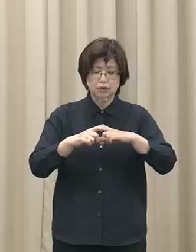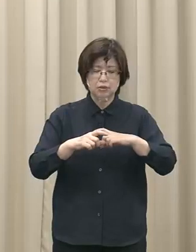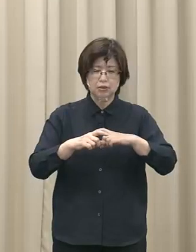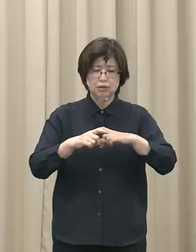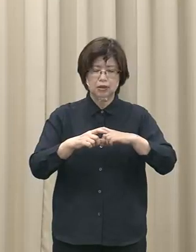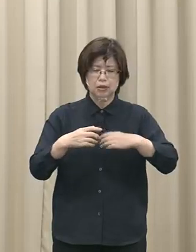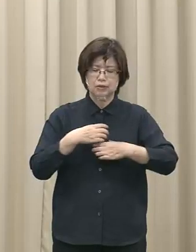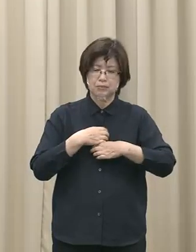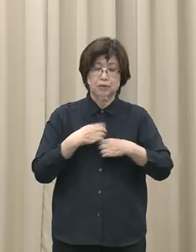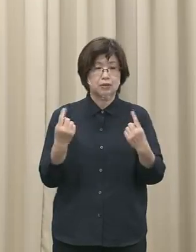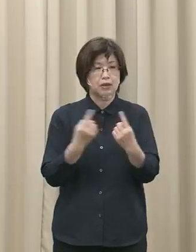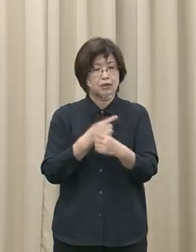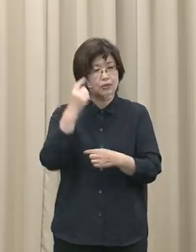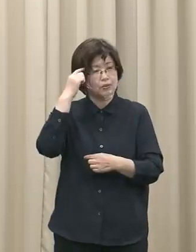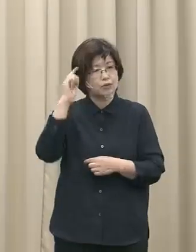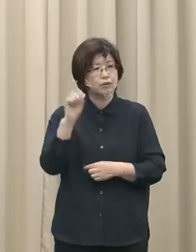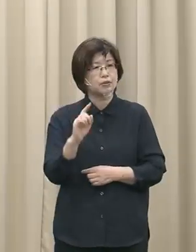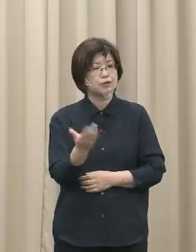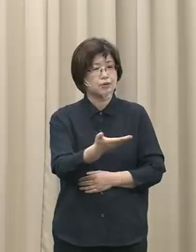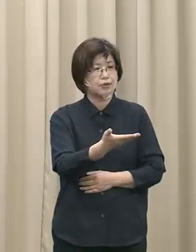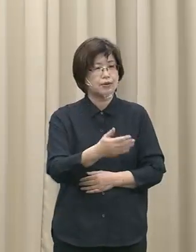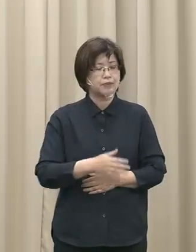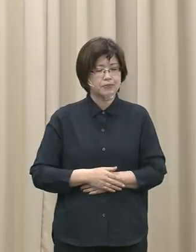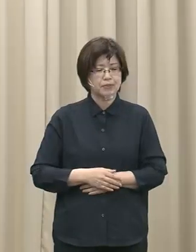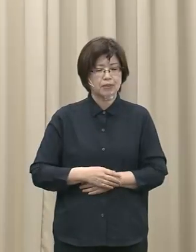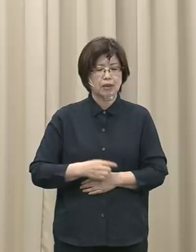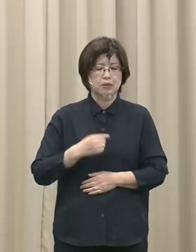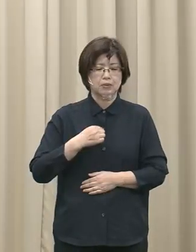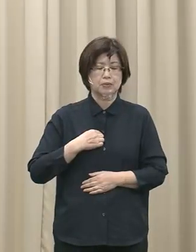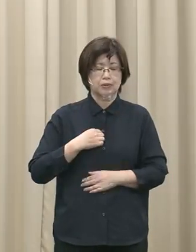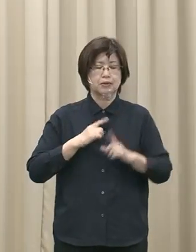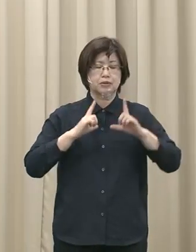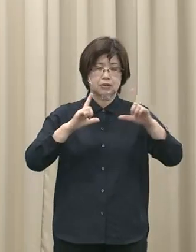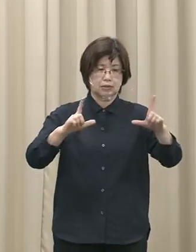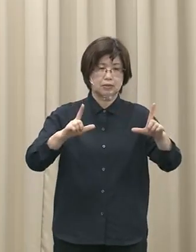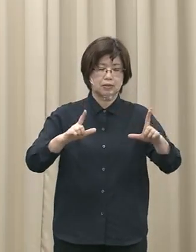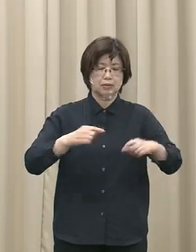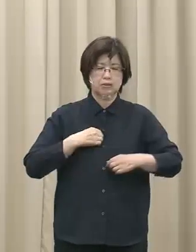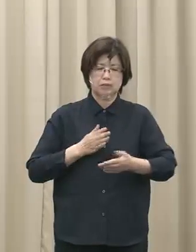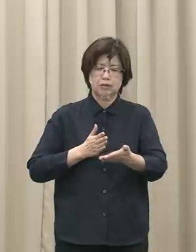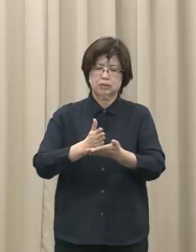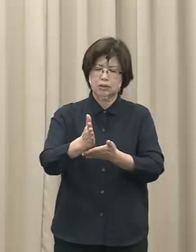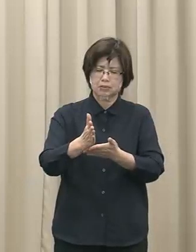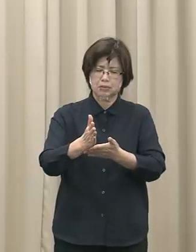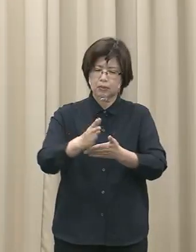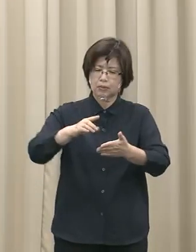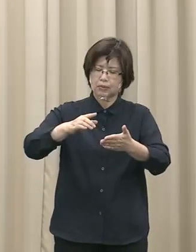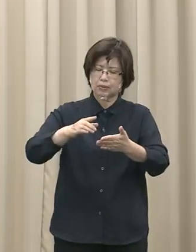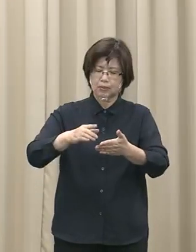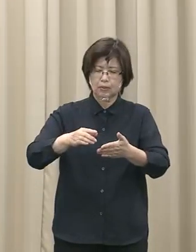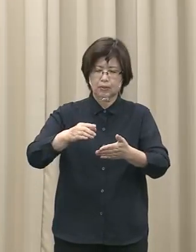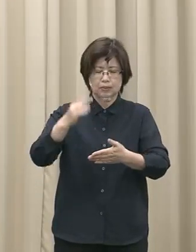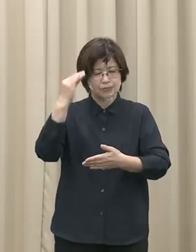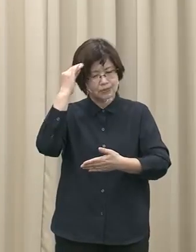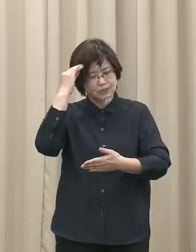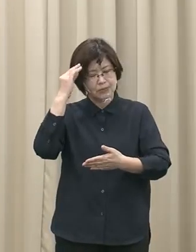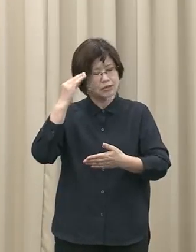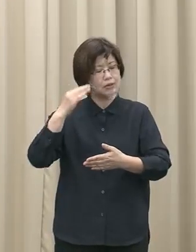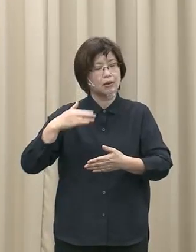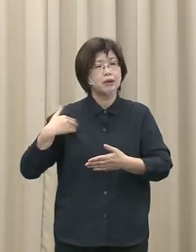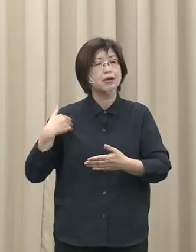専門的なことは私は具体的に申し上げられないんですけれども、いずれにしても専門家の意見も聞い